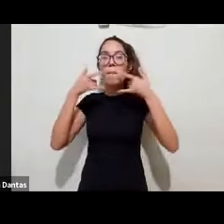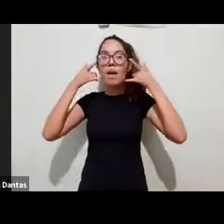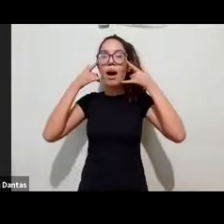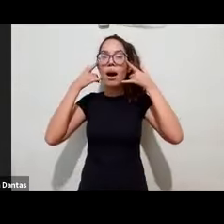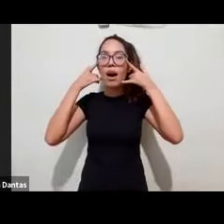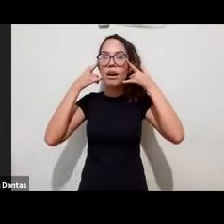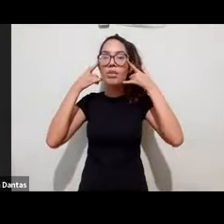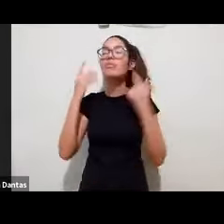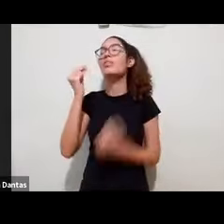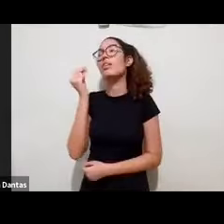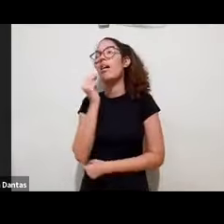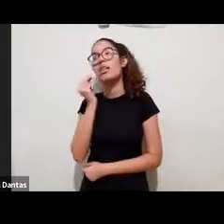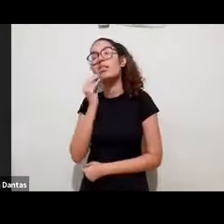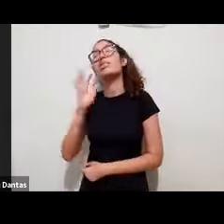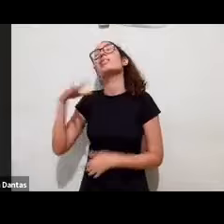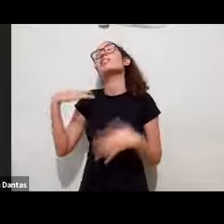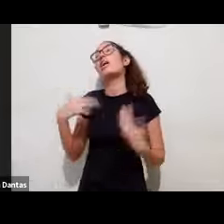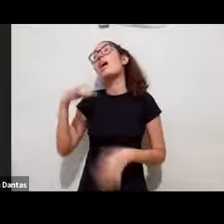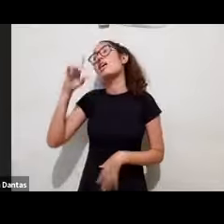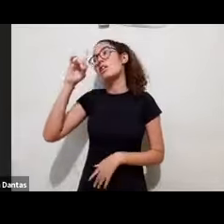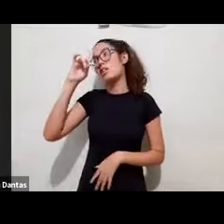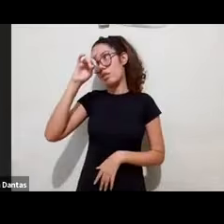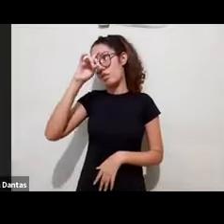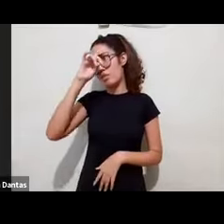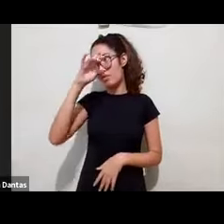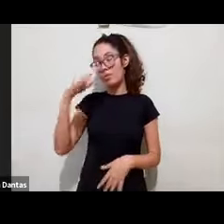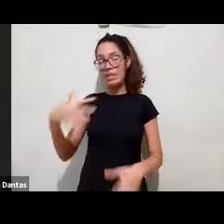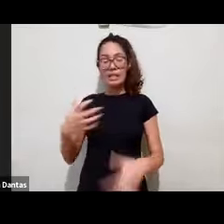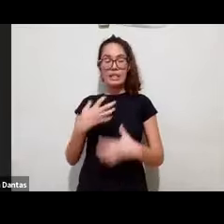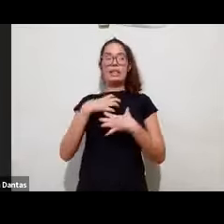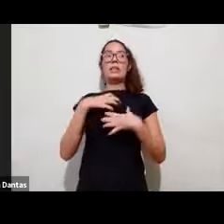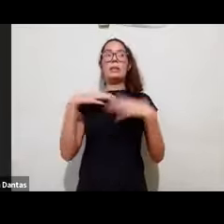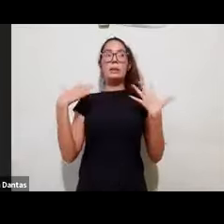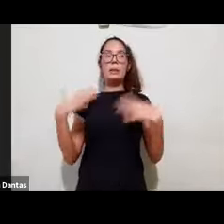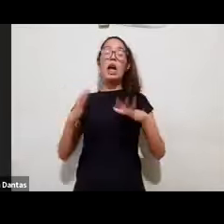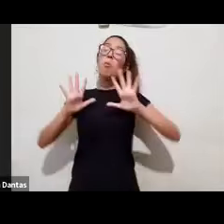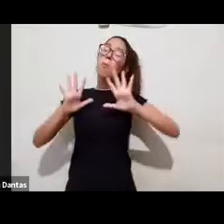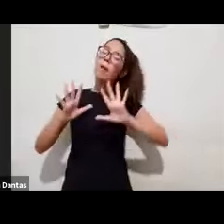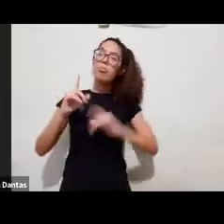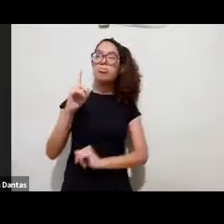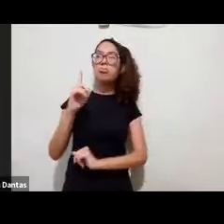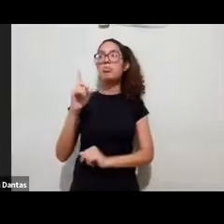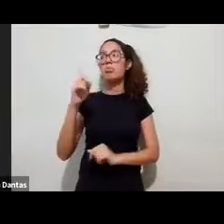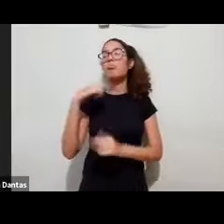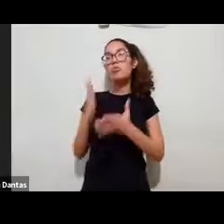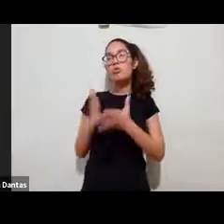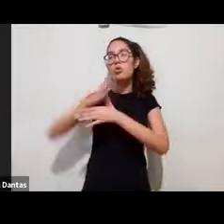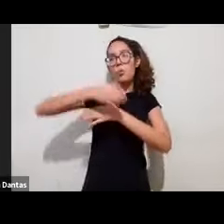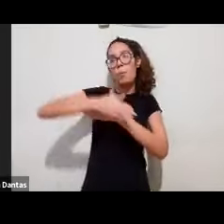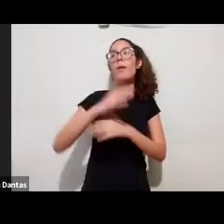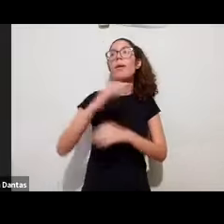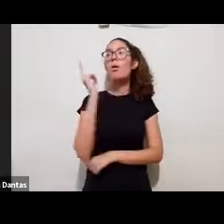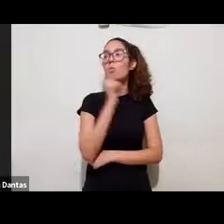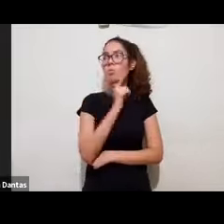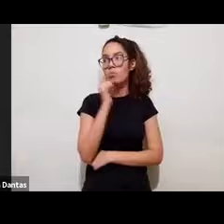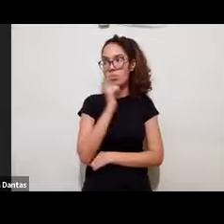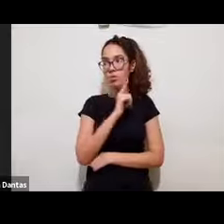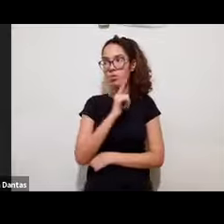nós. Foi um parto, assim. Nós tivemos que reinventar o nosso trabalho na saúde mental,